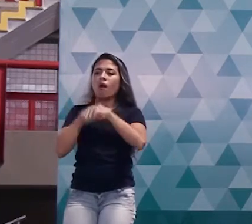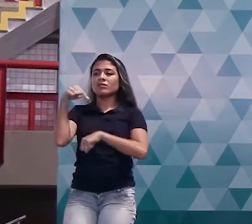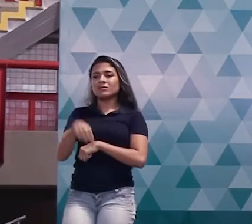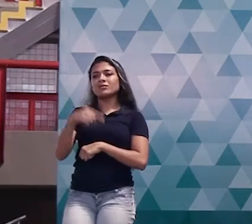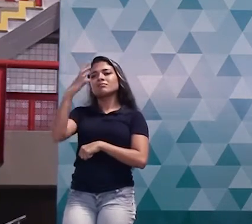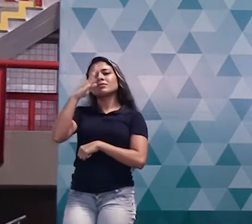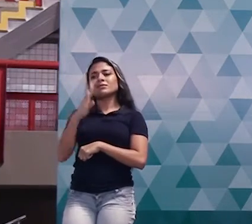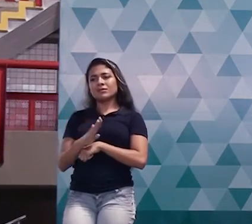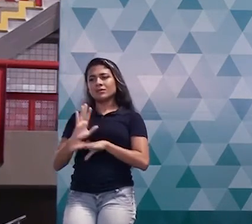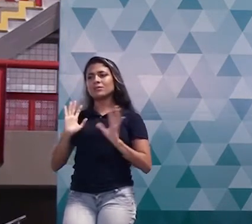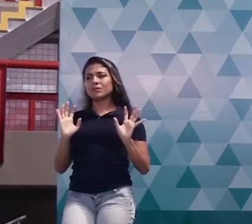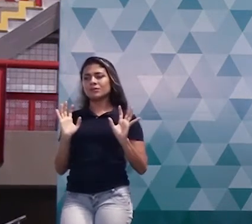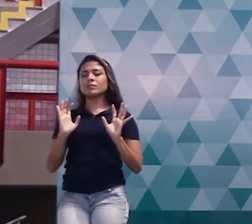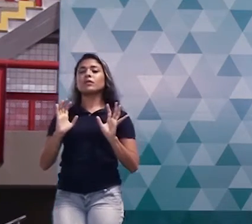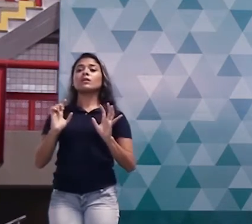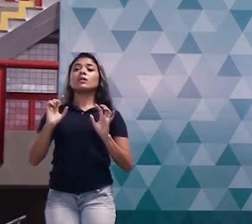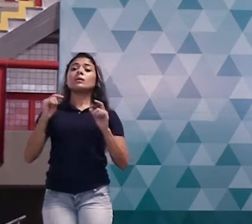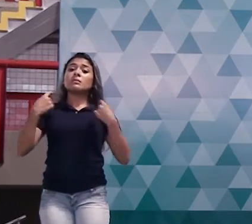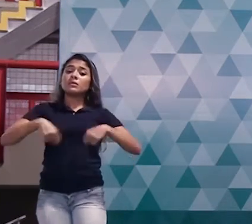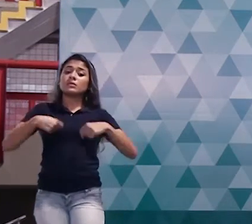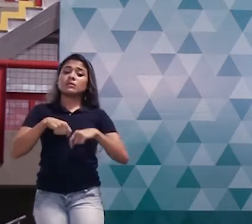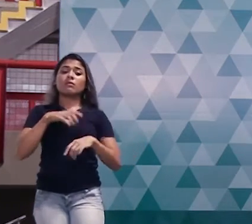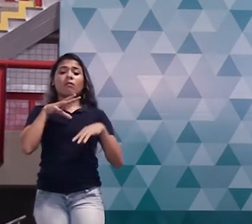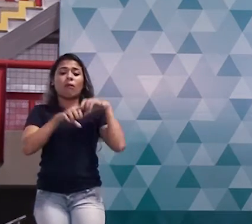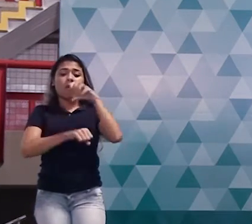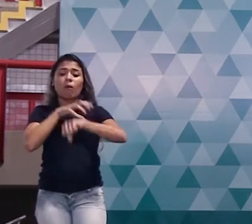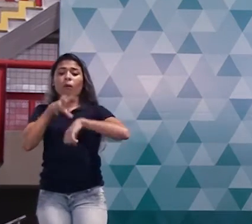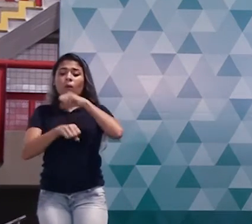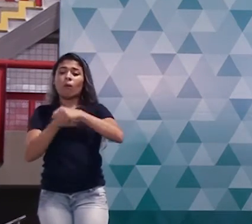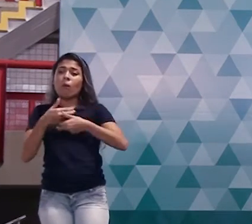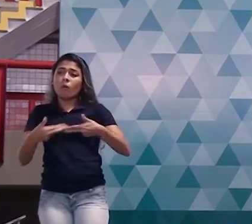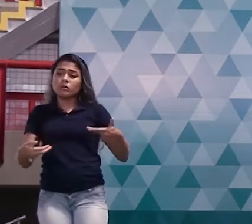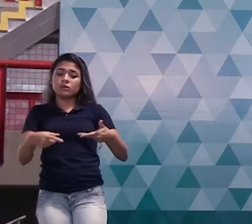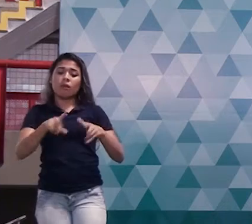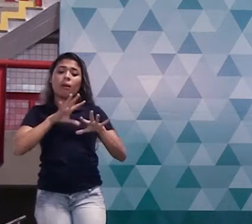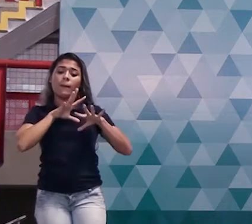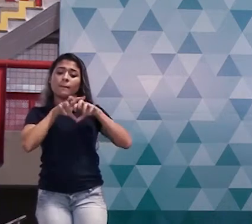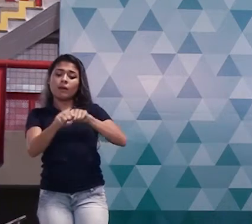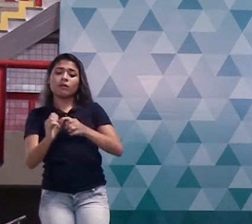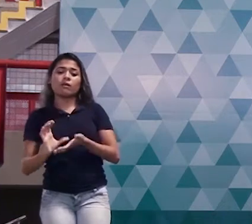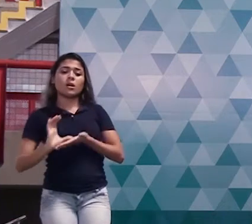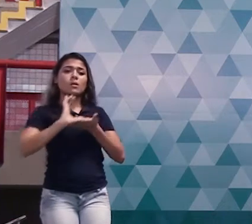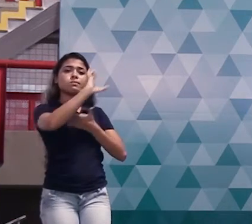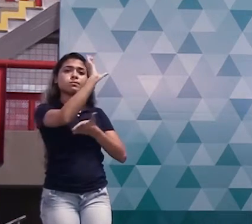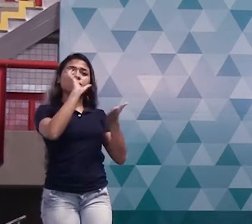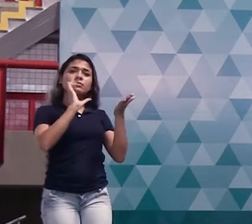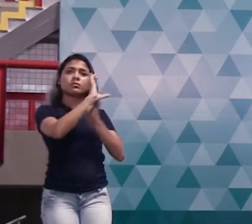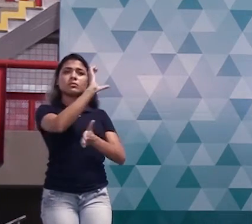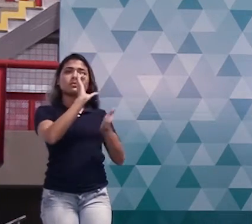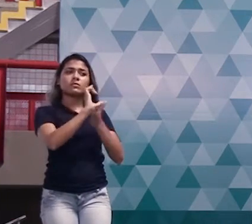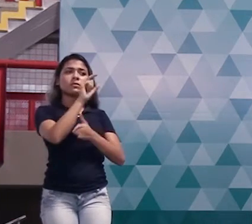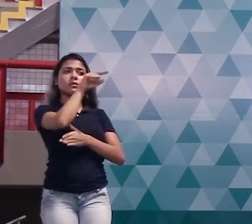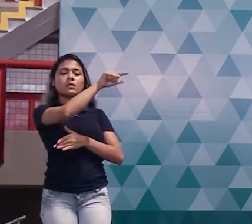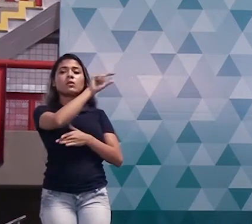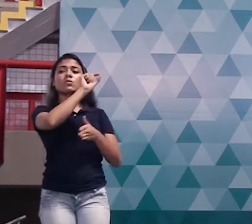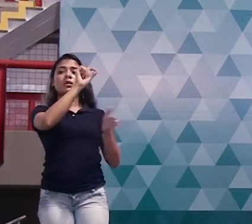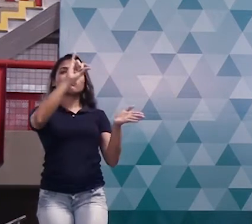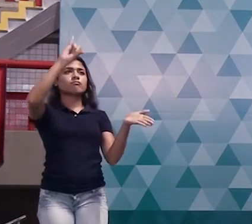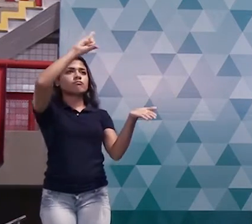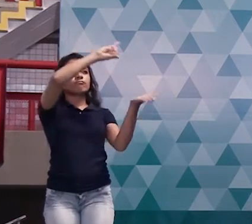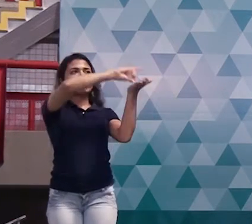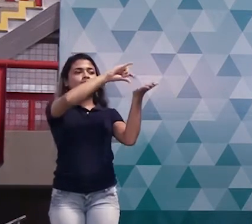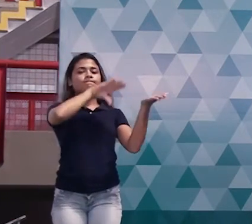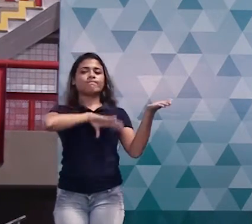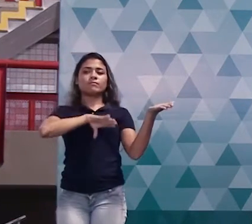exploração, a gente precisava abastecer os interesses da metrópole. Por isso que se adotou aqui no Brasil o